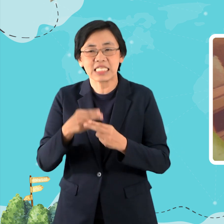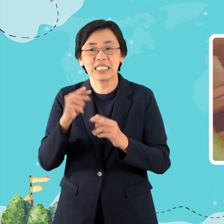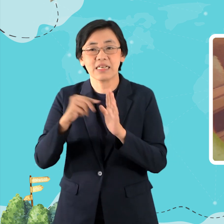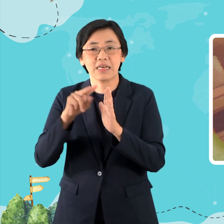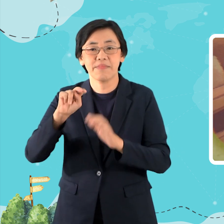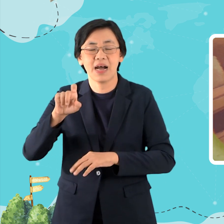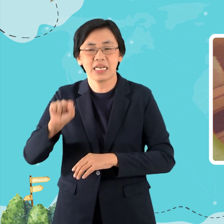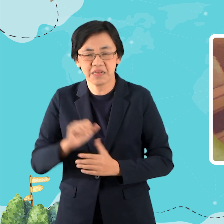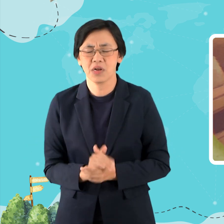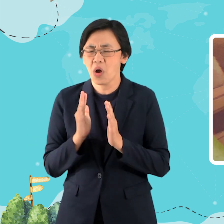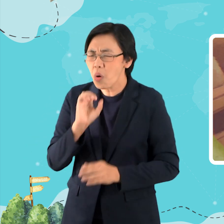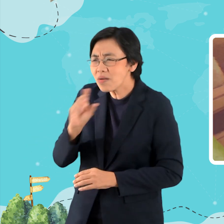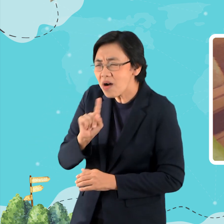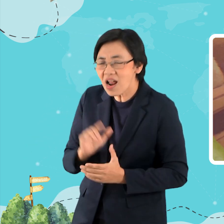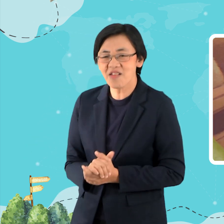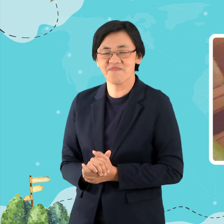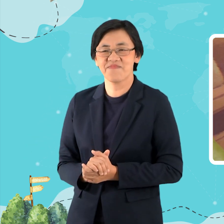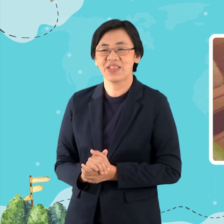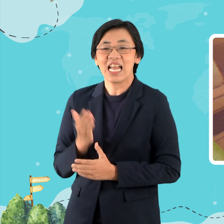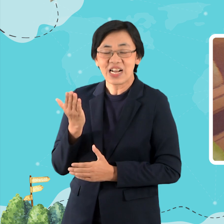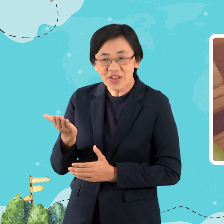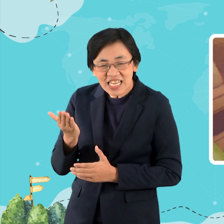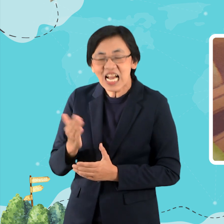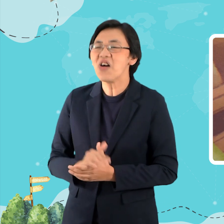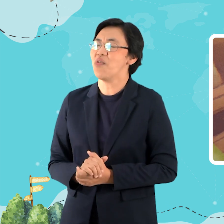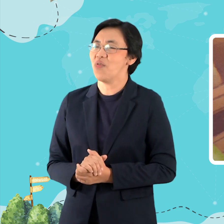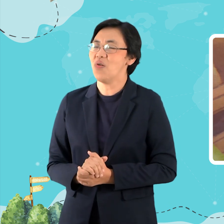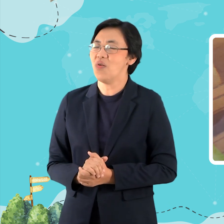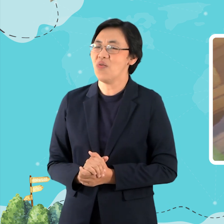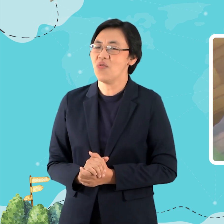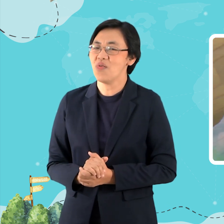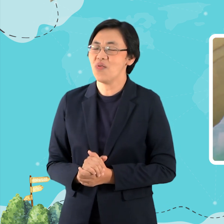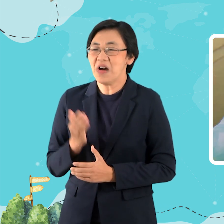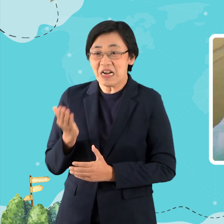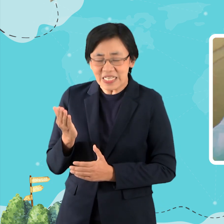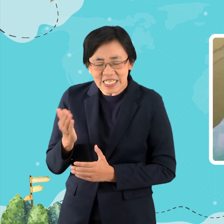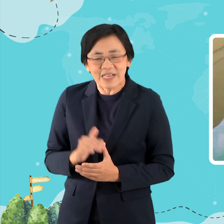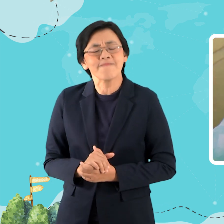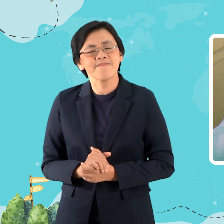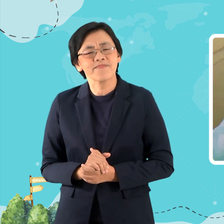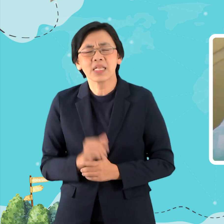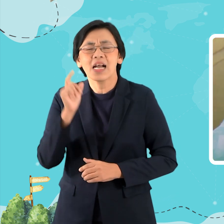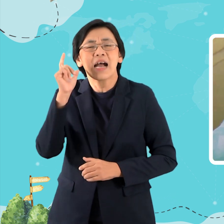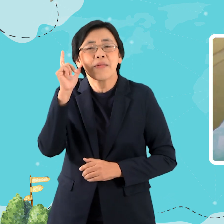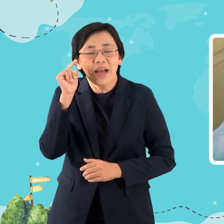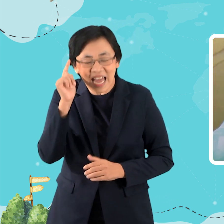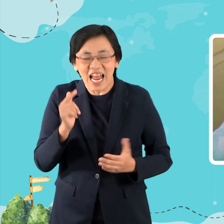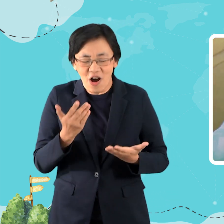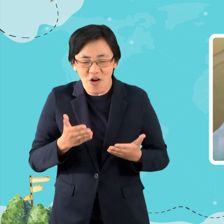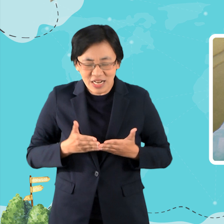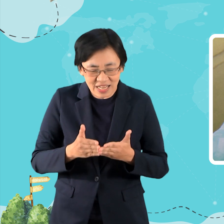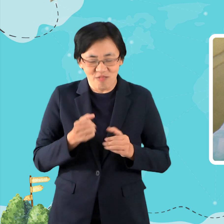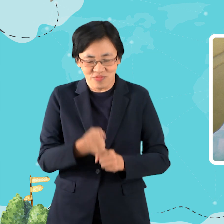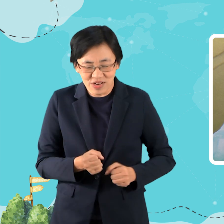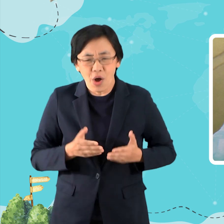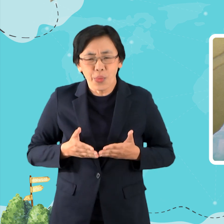ตอนนี้ใครๆก็เรียกเขาว่านาโคดามานิสนางดังอัมบลพายเรือลำน้อยของน